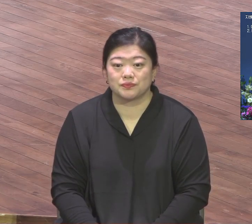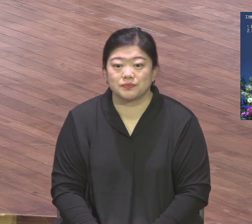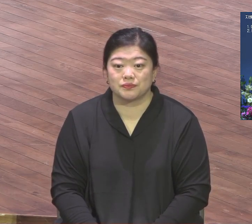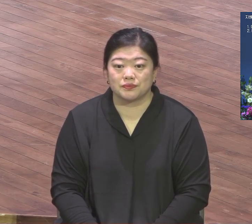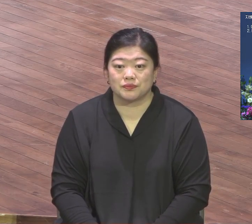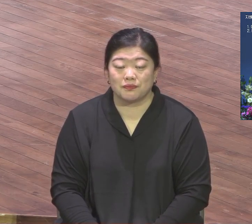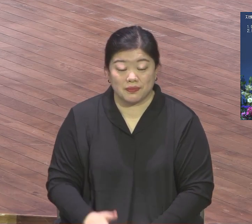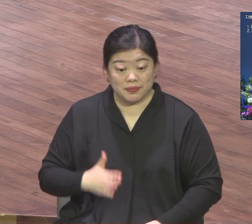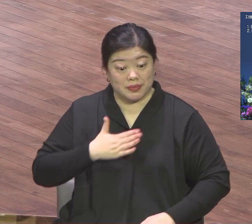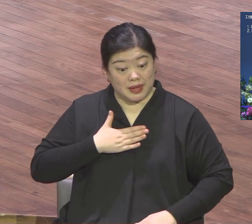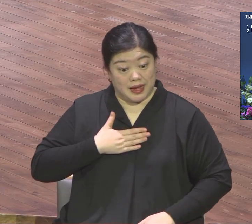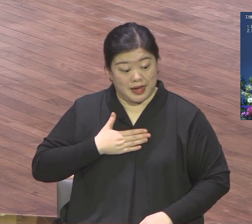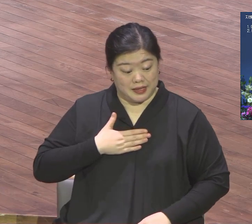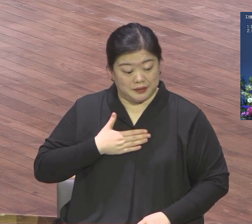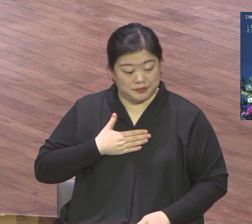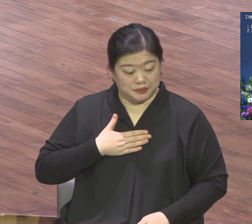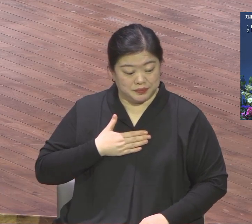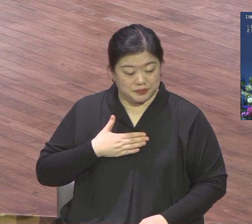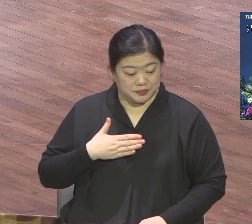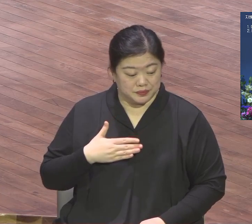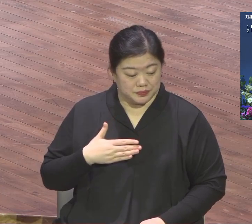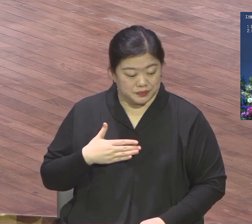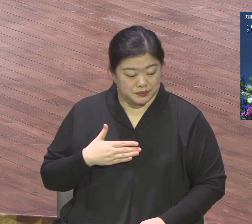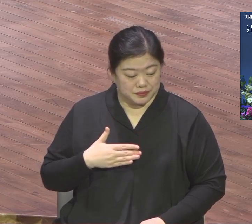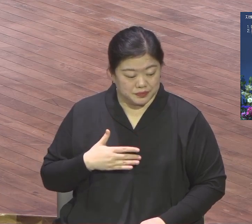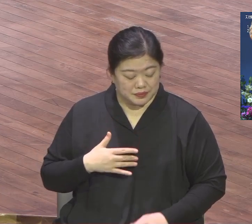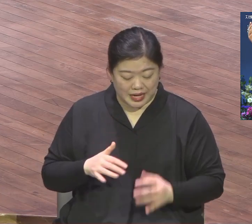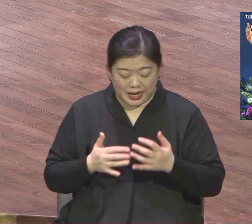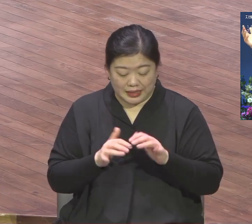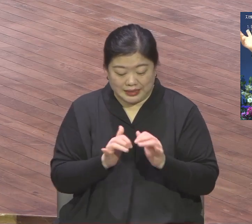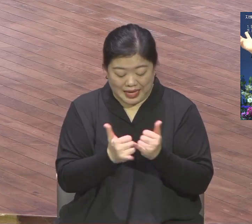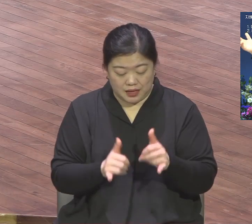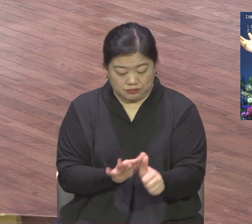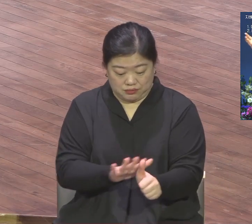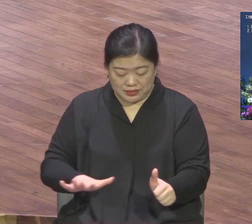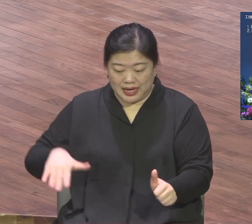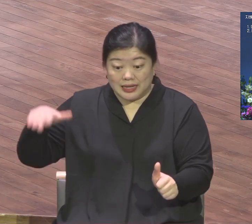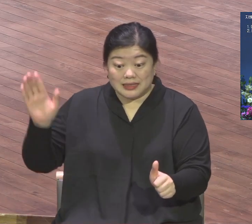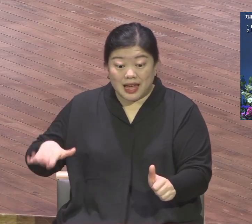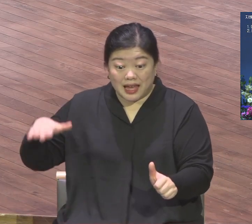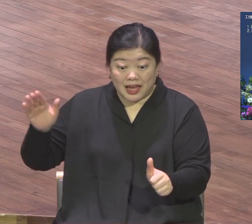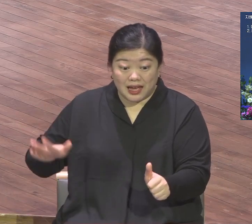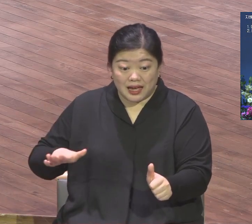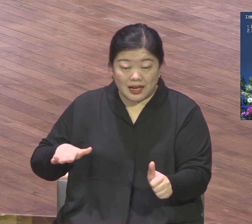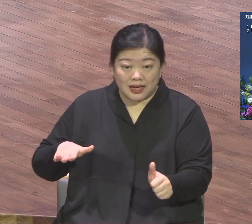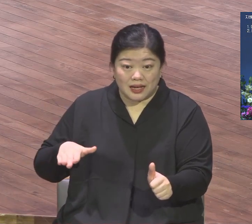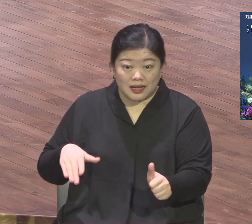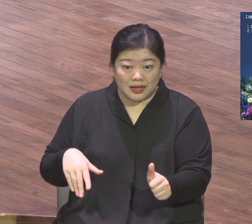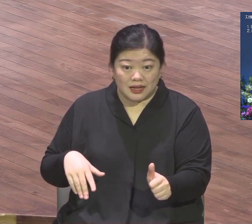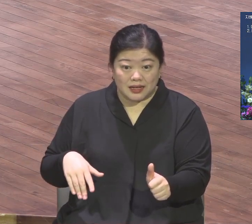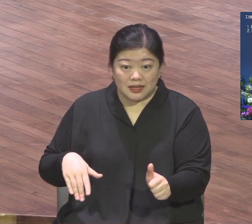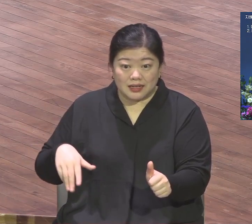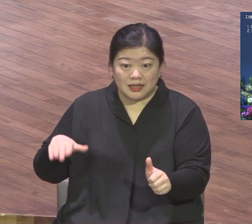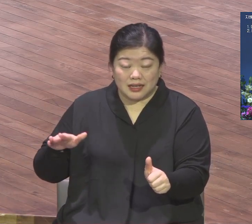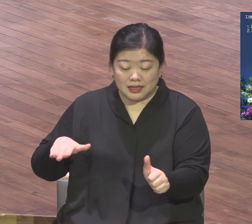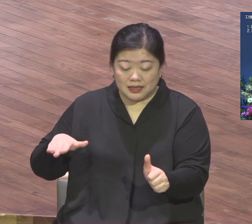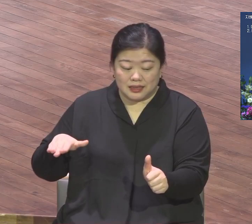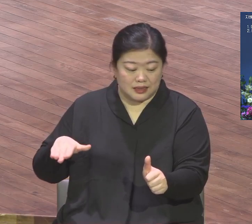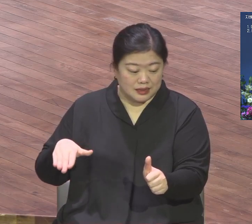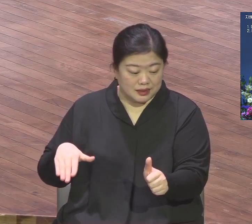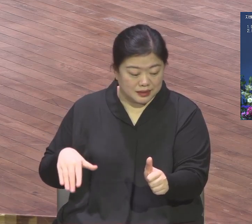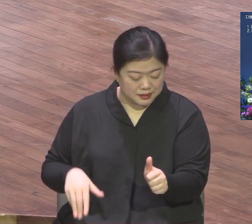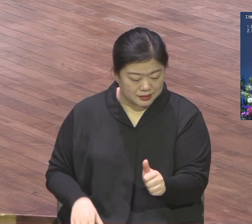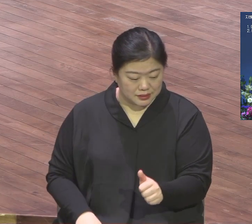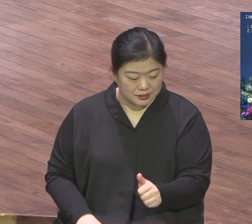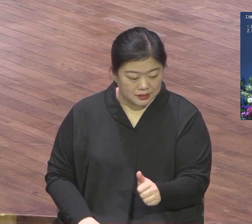우리 머리 위로 새가 우리 머리 위로 날아가는 것은 우리가 막을 수가 없지만 그 새가